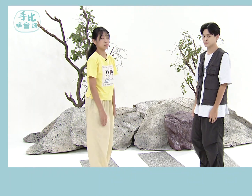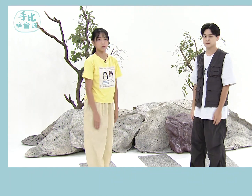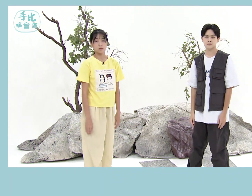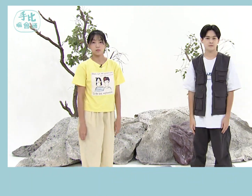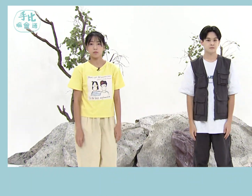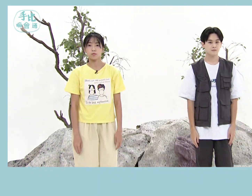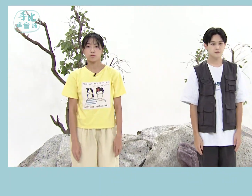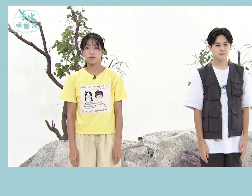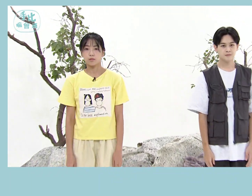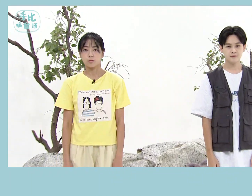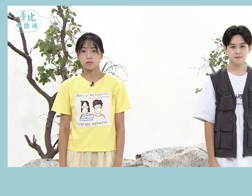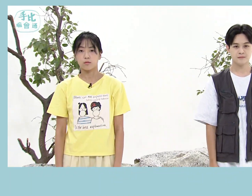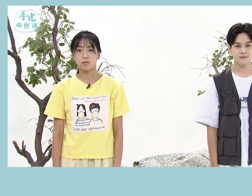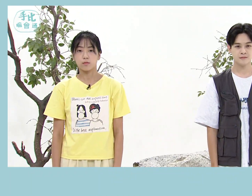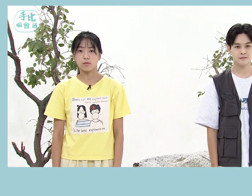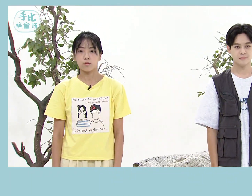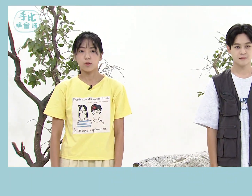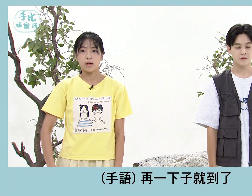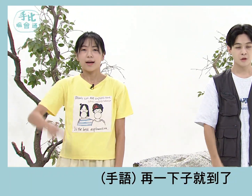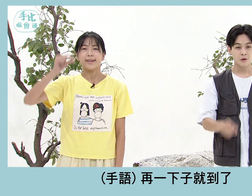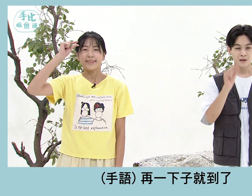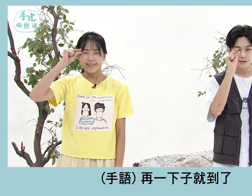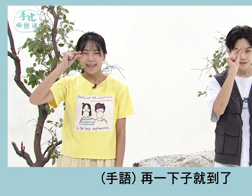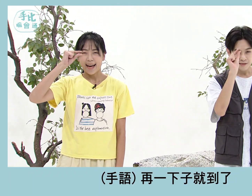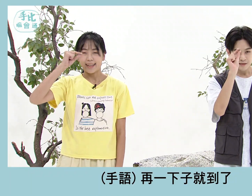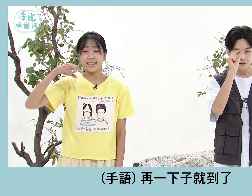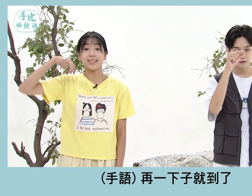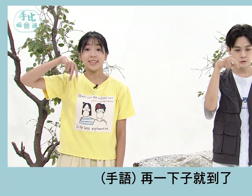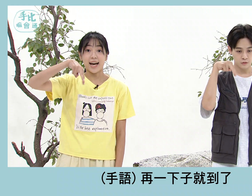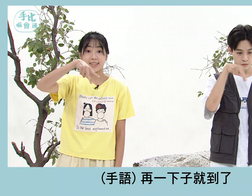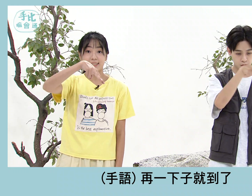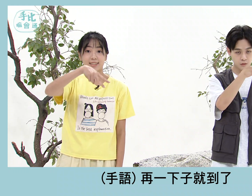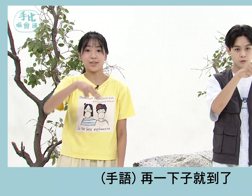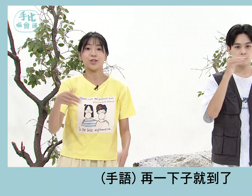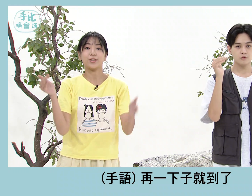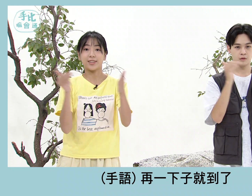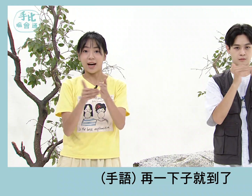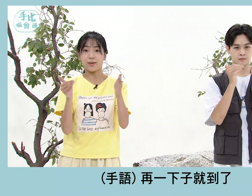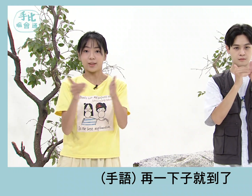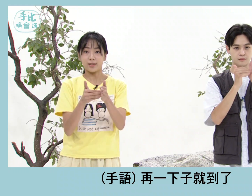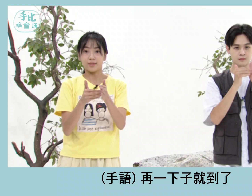再一下子就到了。